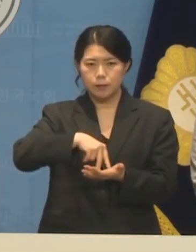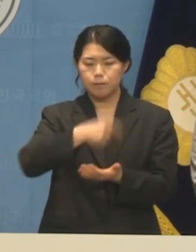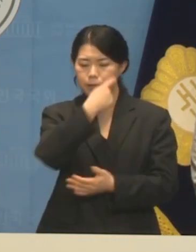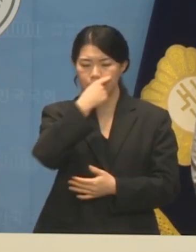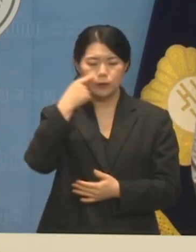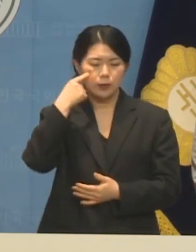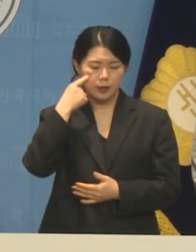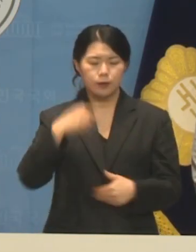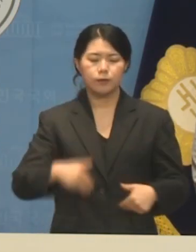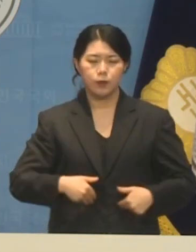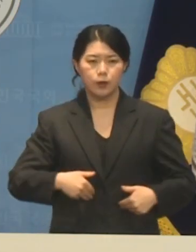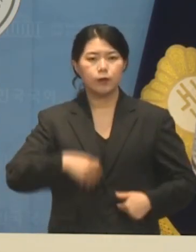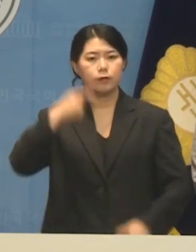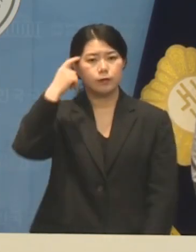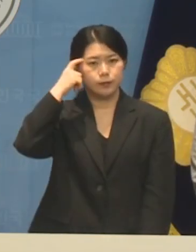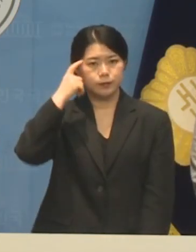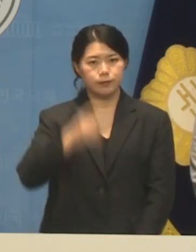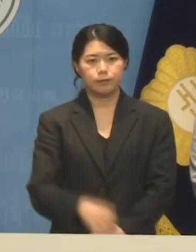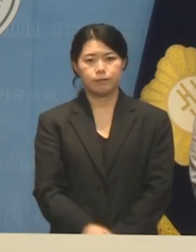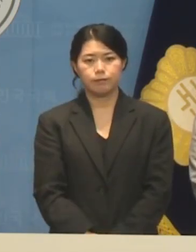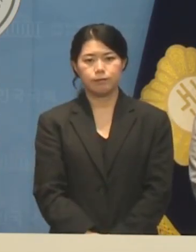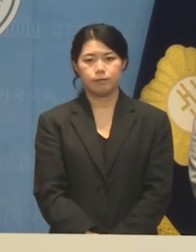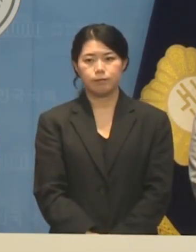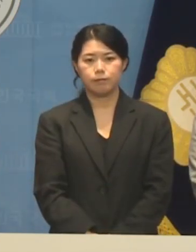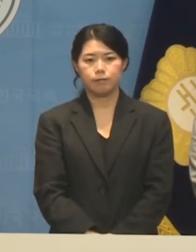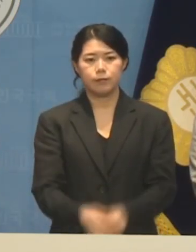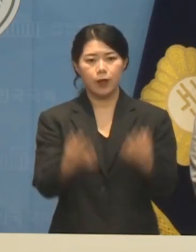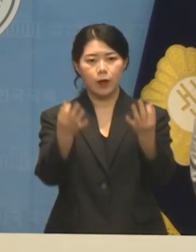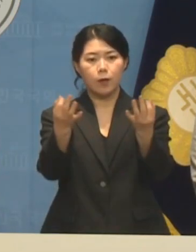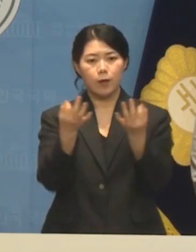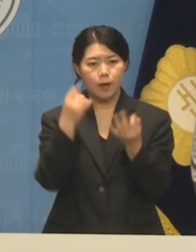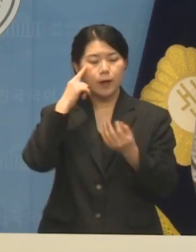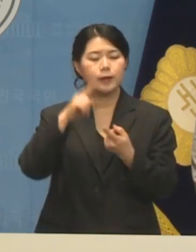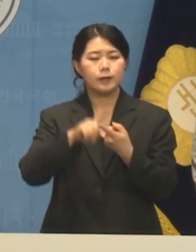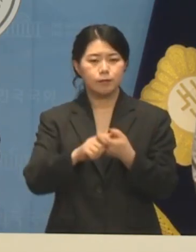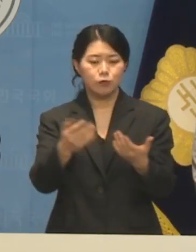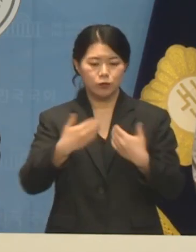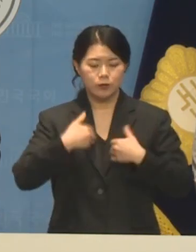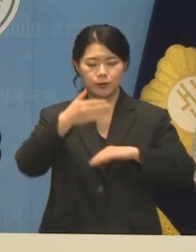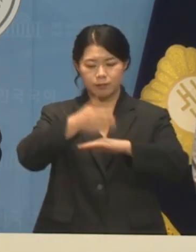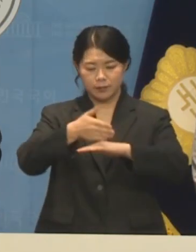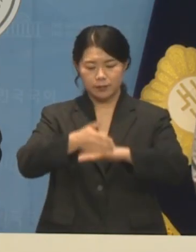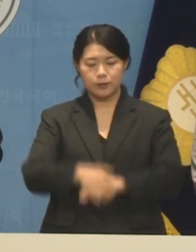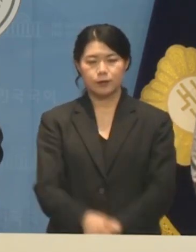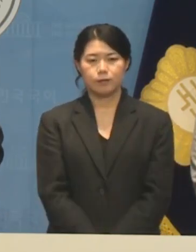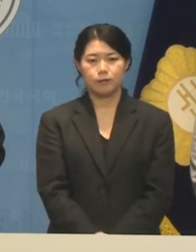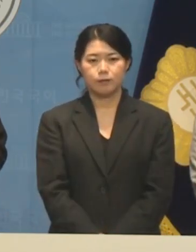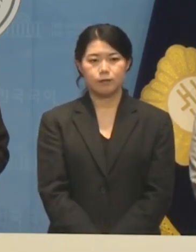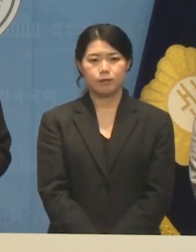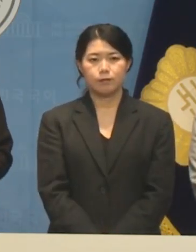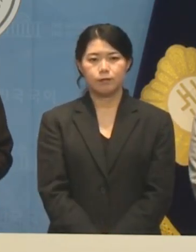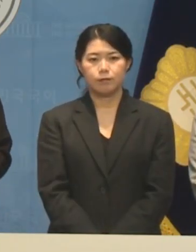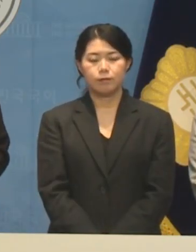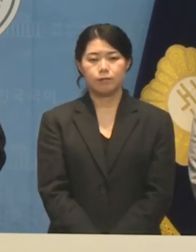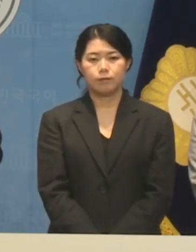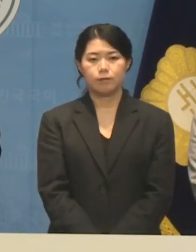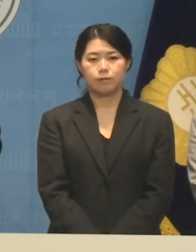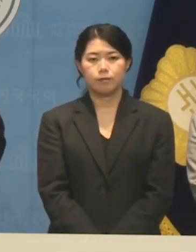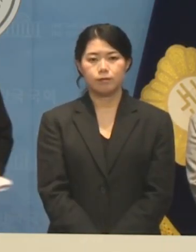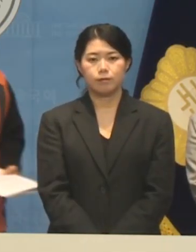방향으로 나가야 된다라고 생각합니다. 기자회견 함께 관심 가져주셔서 고맙습니다. 다음 현장 발언 이어가도록 하겠습니다.